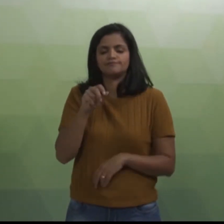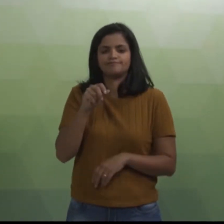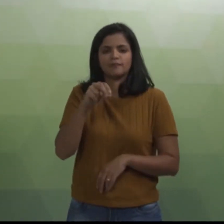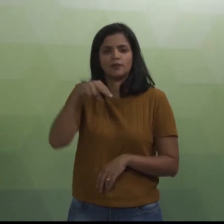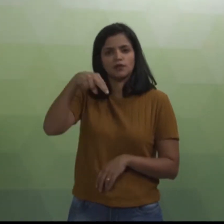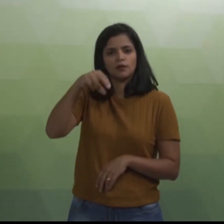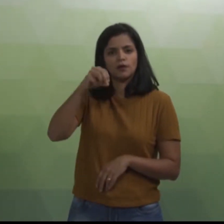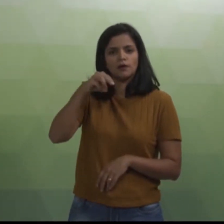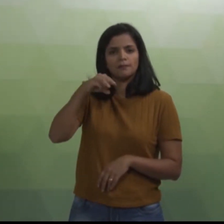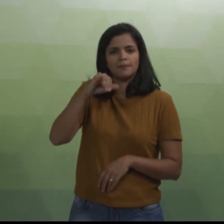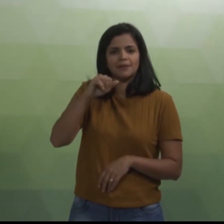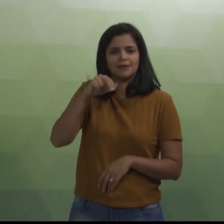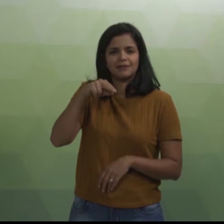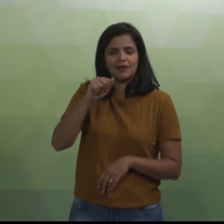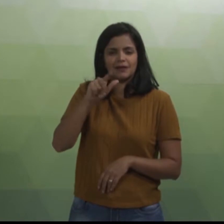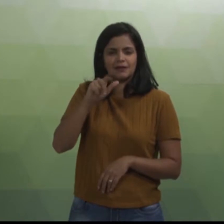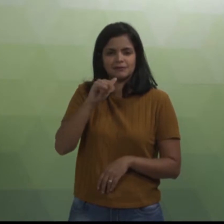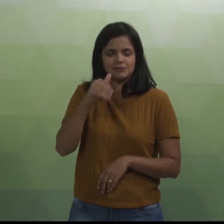Um outro exemplo sobre nominalização.